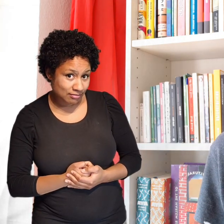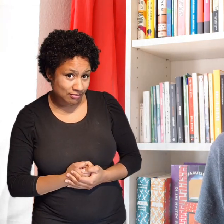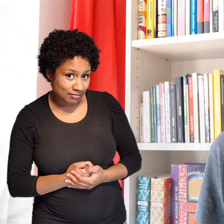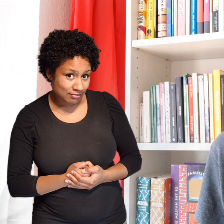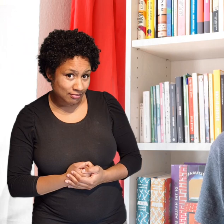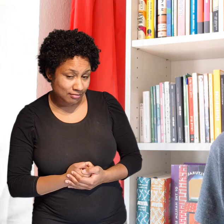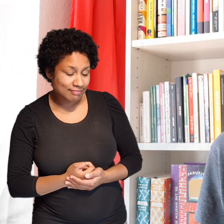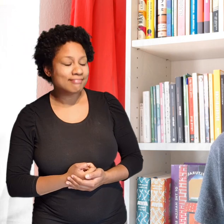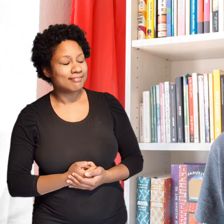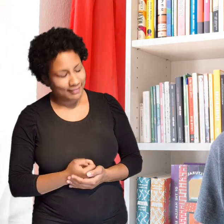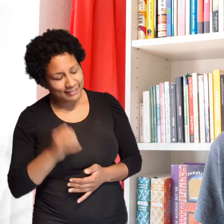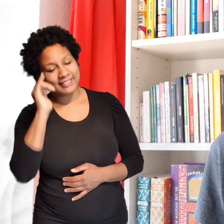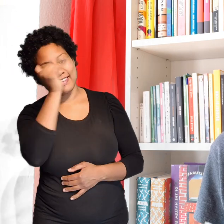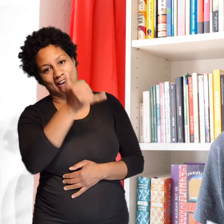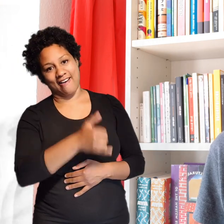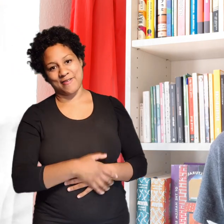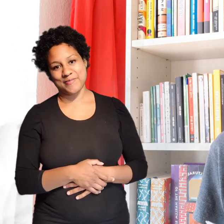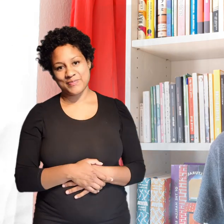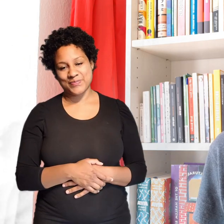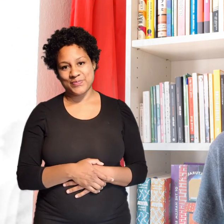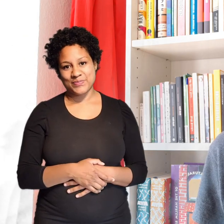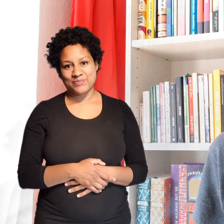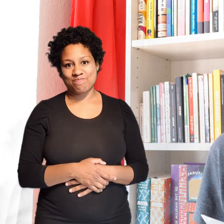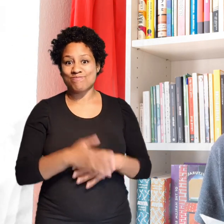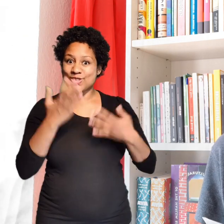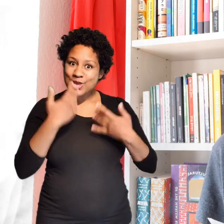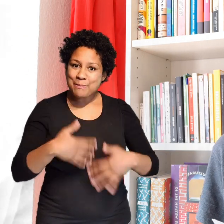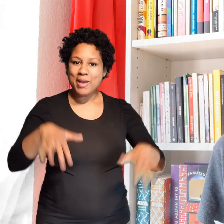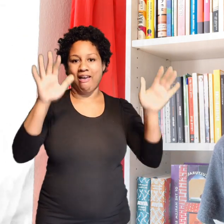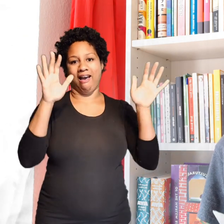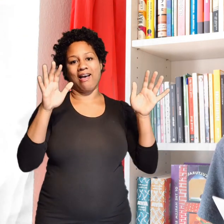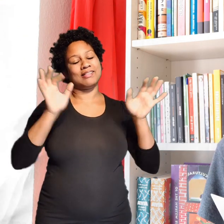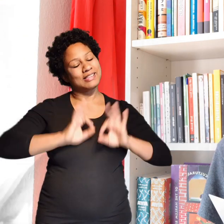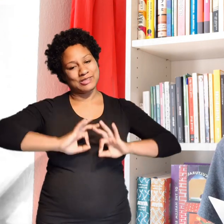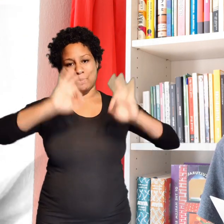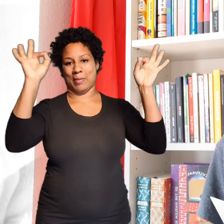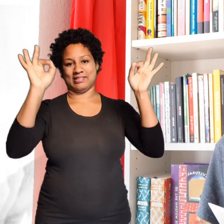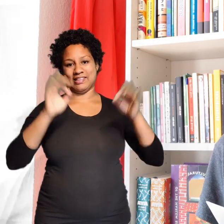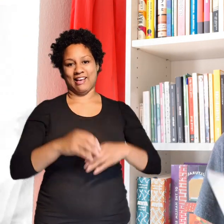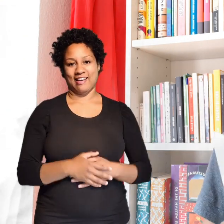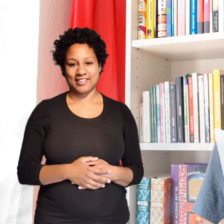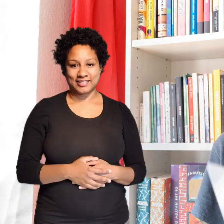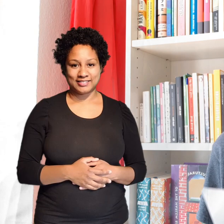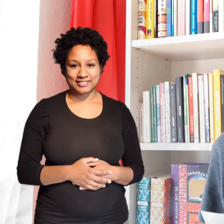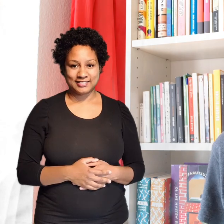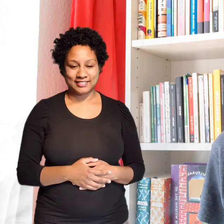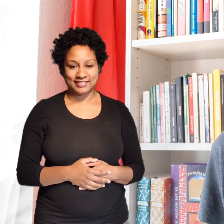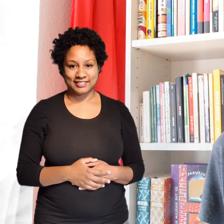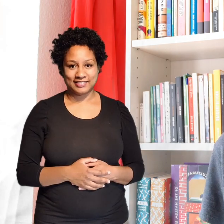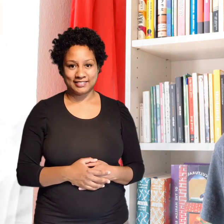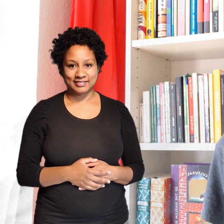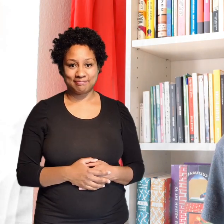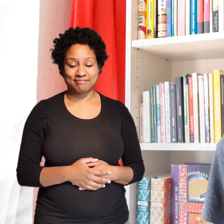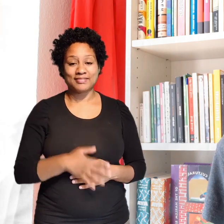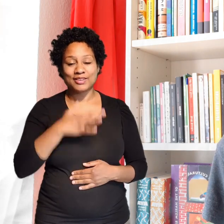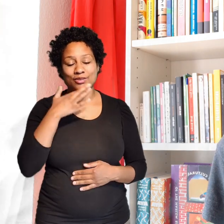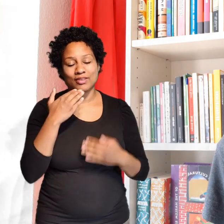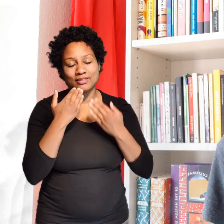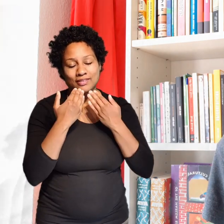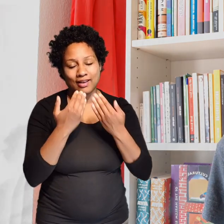Ja, je mehr, desto besser. Haben Sie vielen Dank.